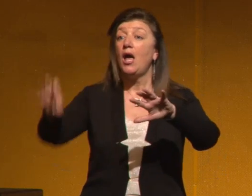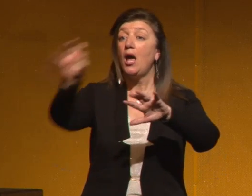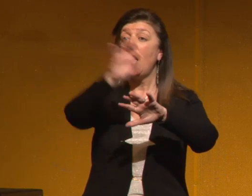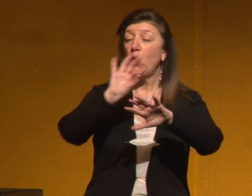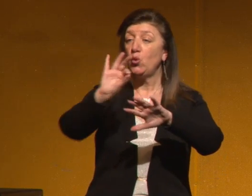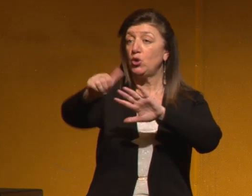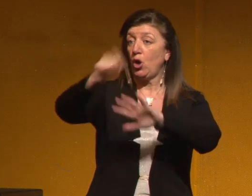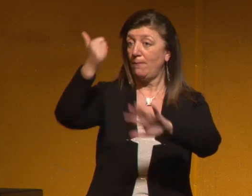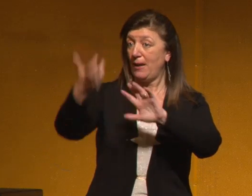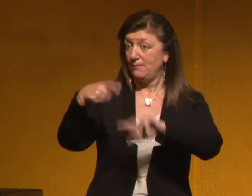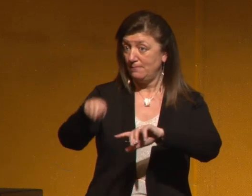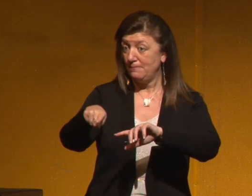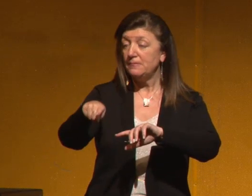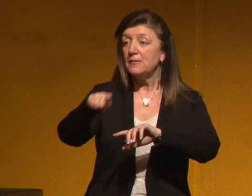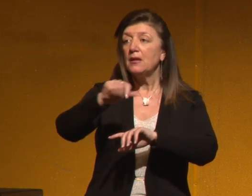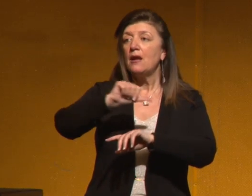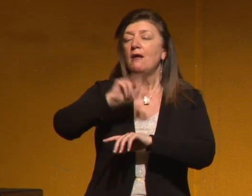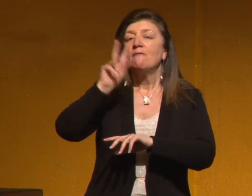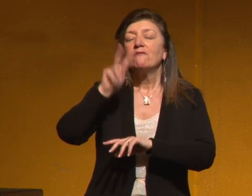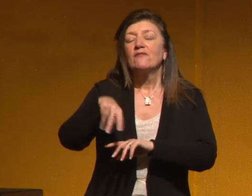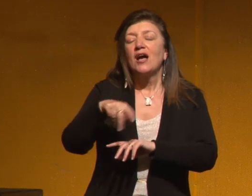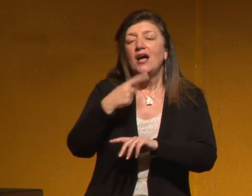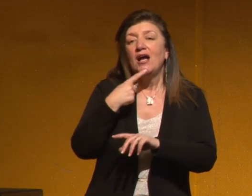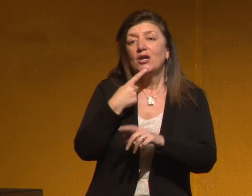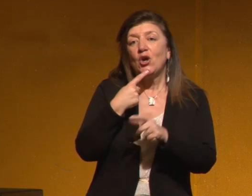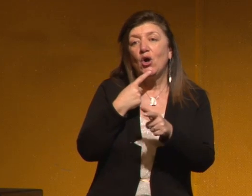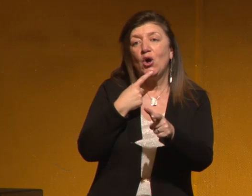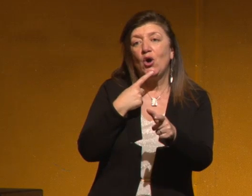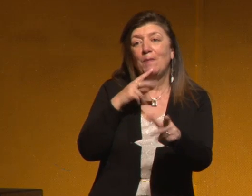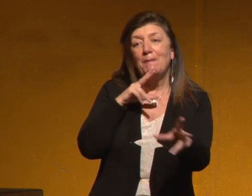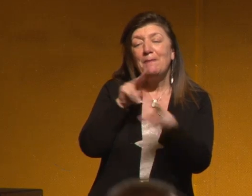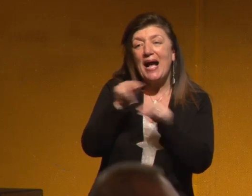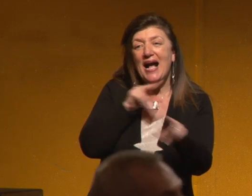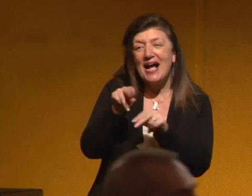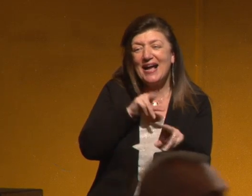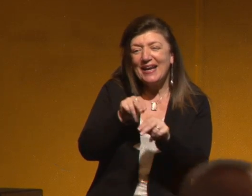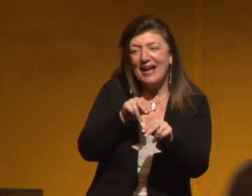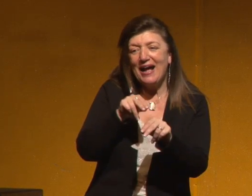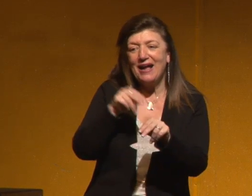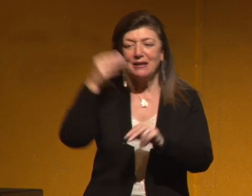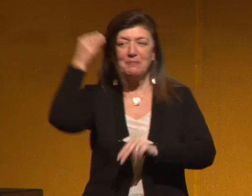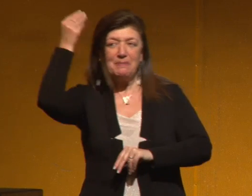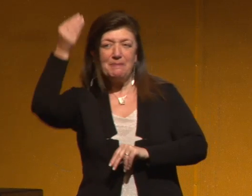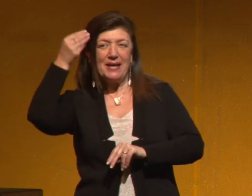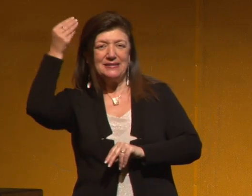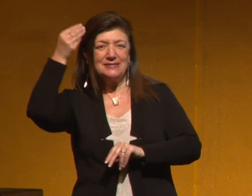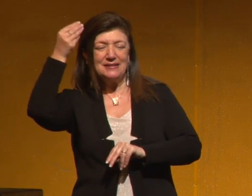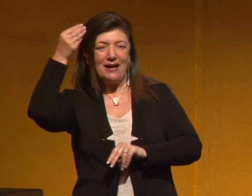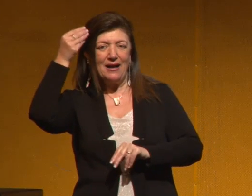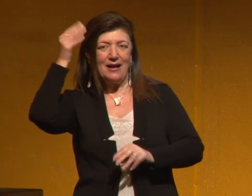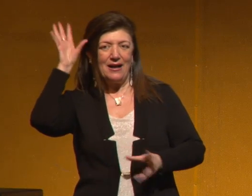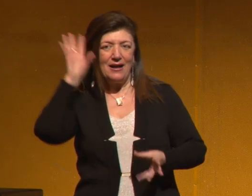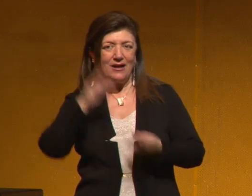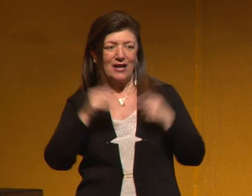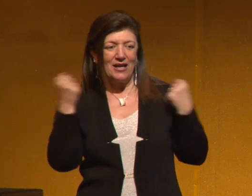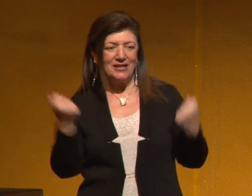parlare e pensare come un'iniziativa nata quasi per caso